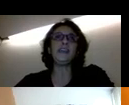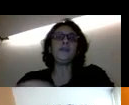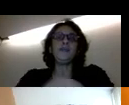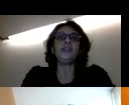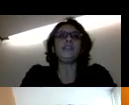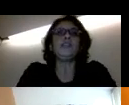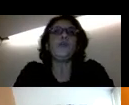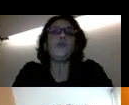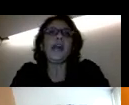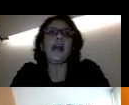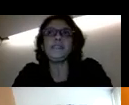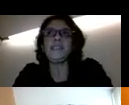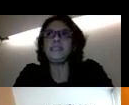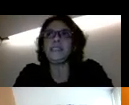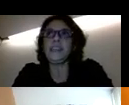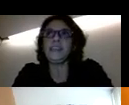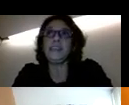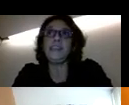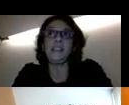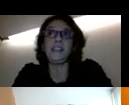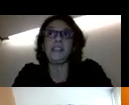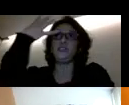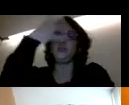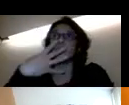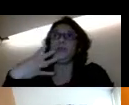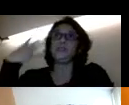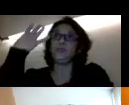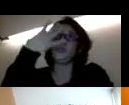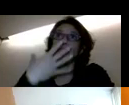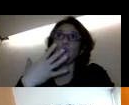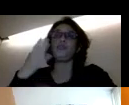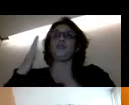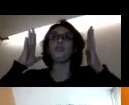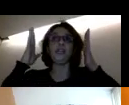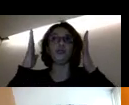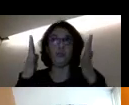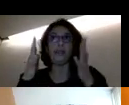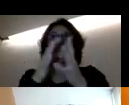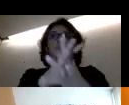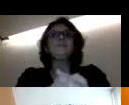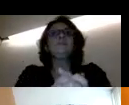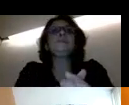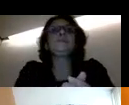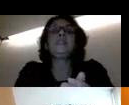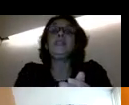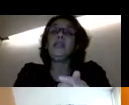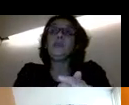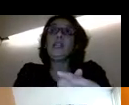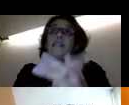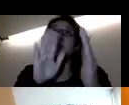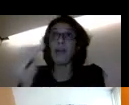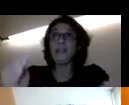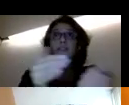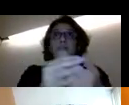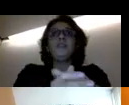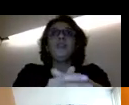esta idea de poder tener una hacia el señante directamente y a su rostro y a sus manos. Teníamos